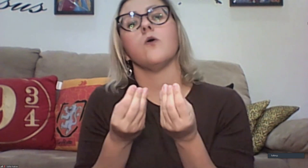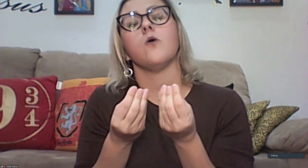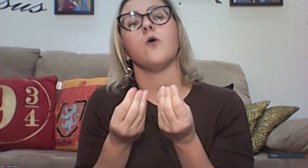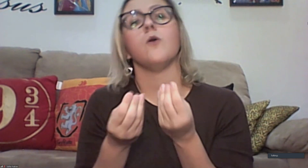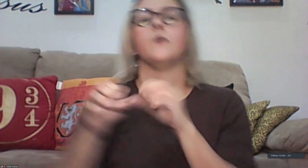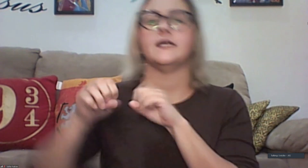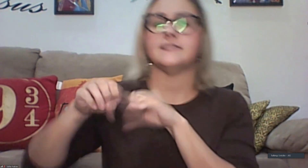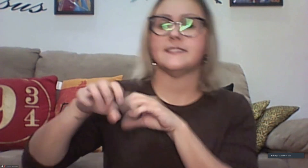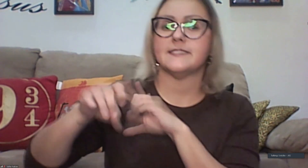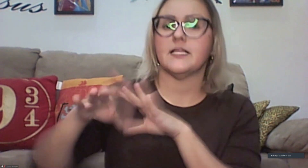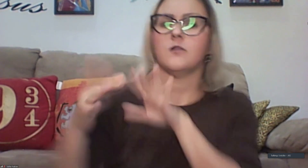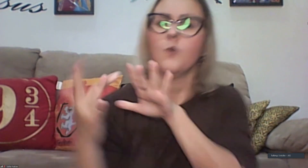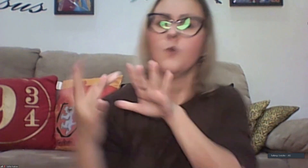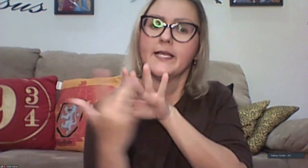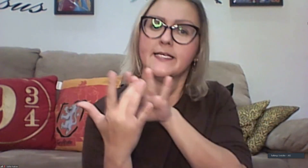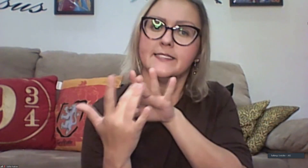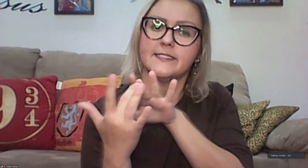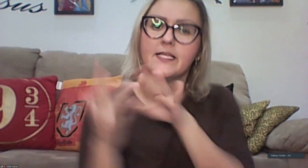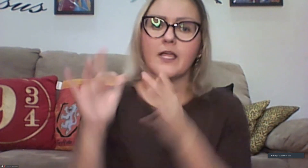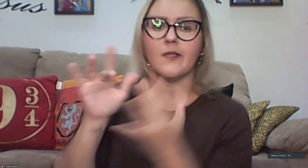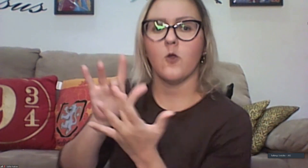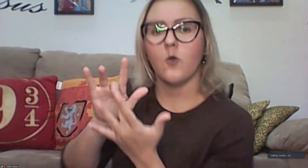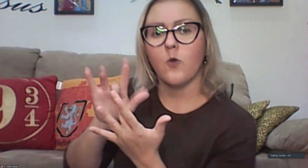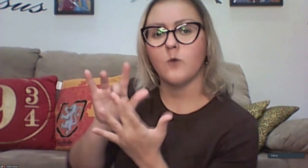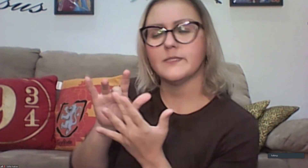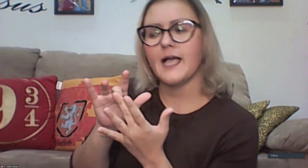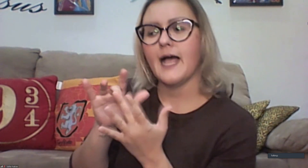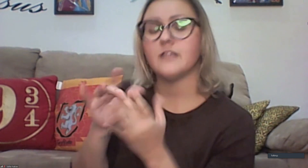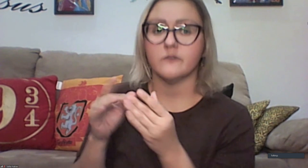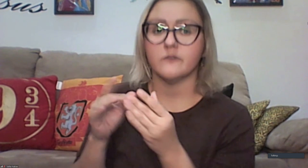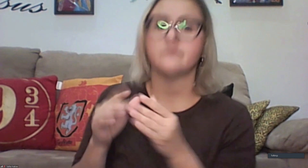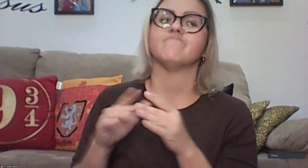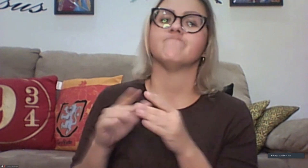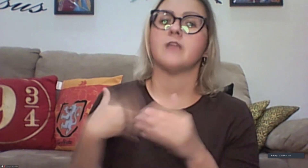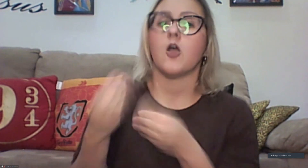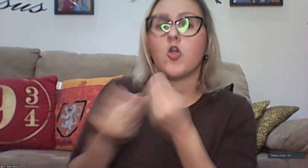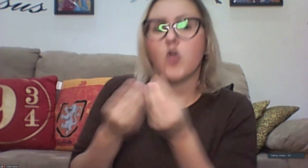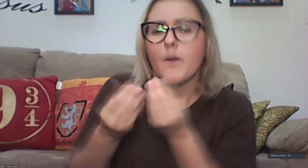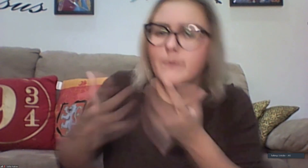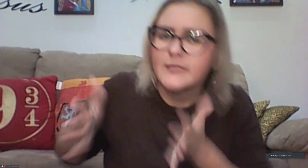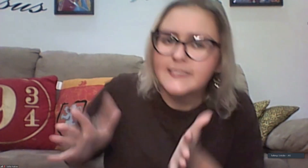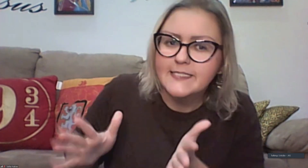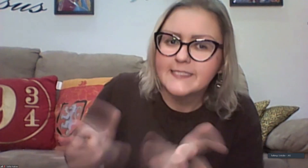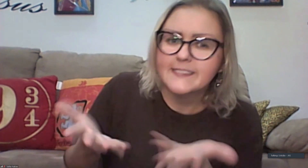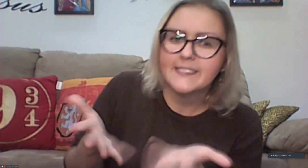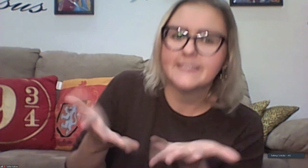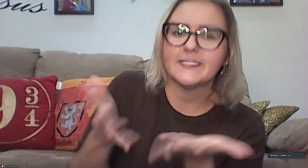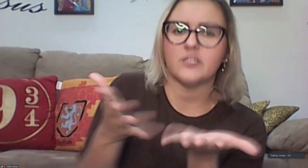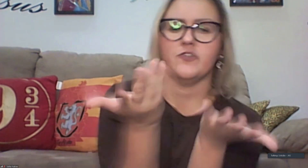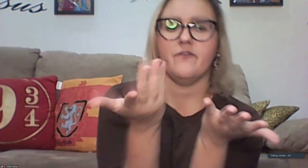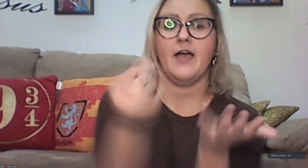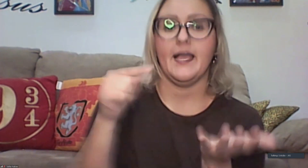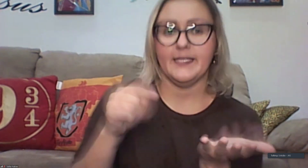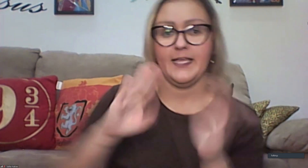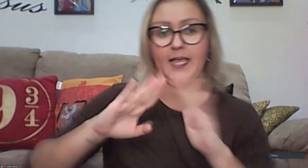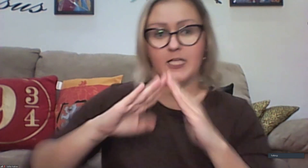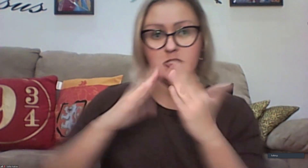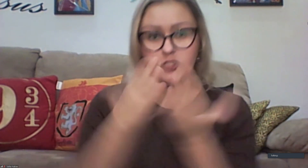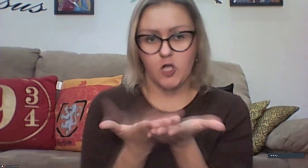com cuidado. Aí esteja sempre tendo contato com a comunidade para que eu possa